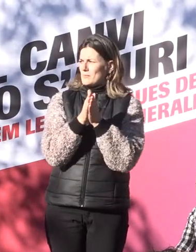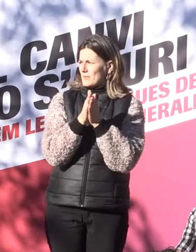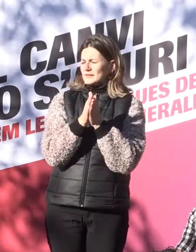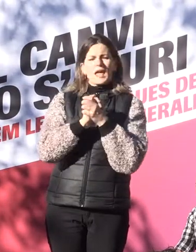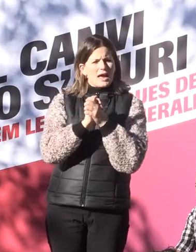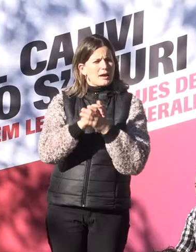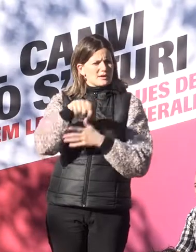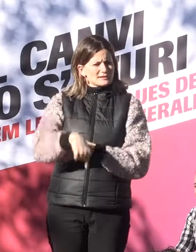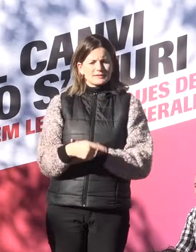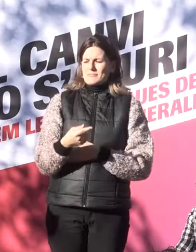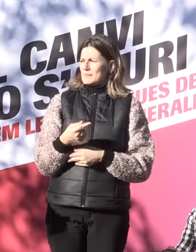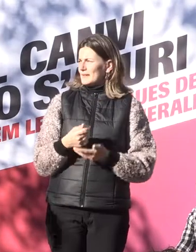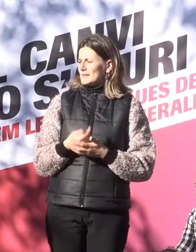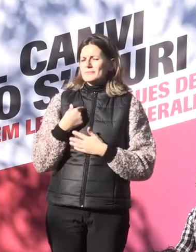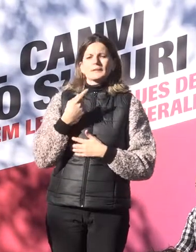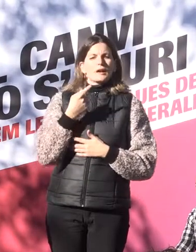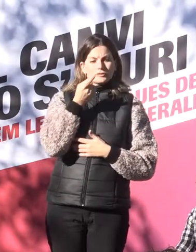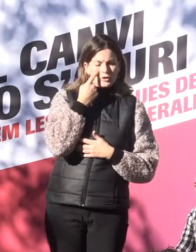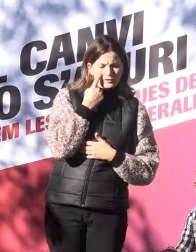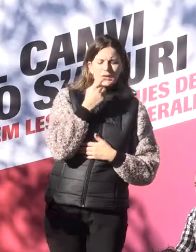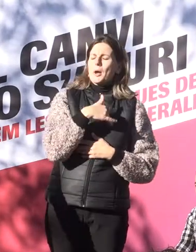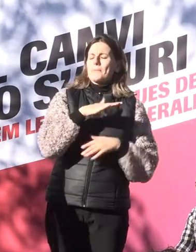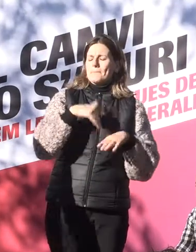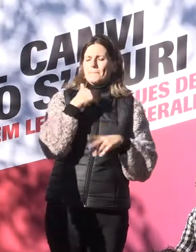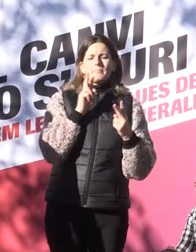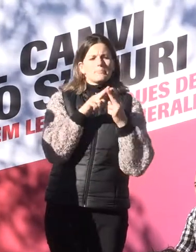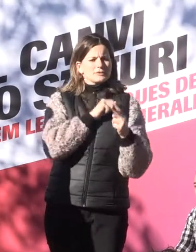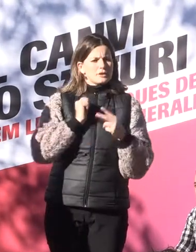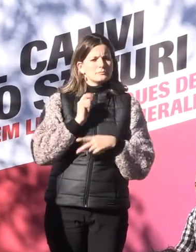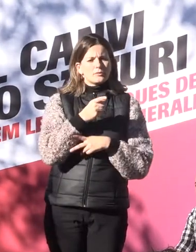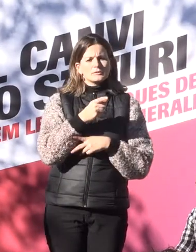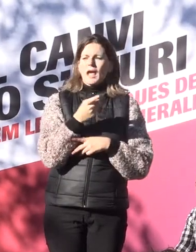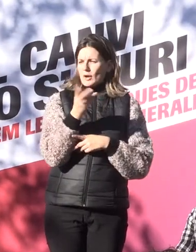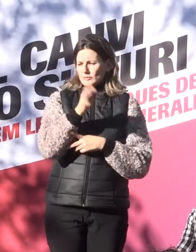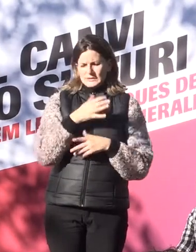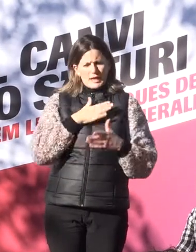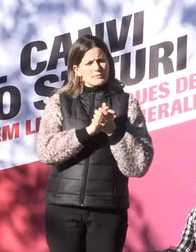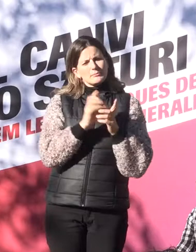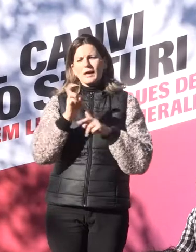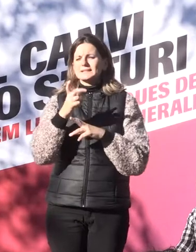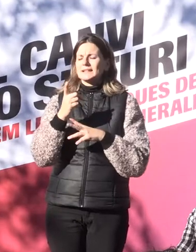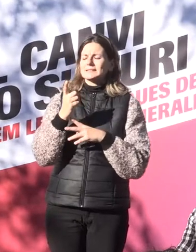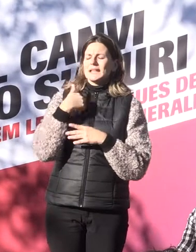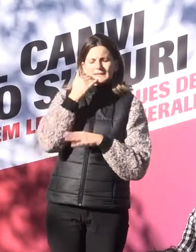que si bien no conocía conocía mucho su trabajo uno de ellos sí lo conocía bastante era mi amigo